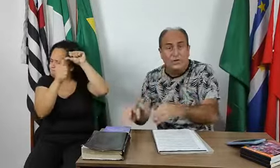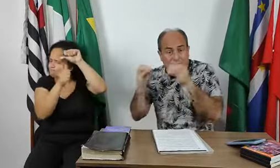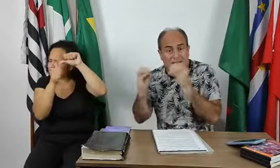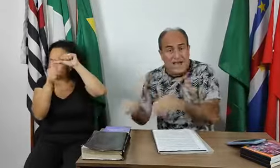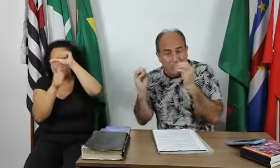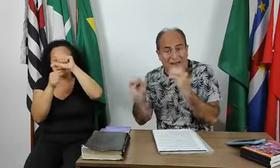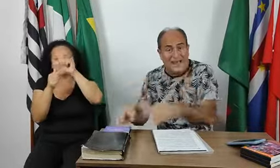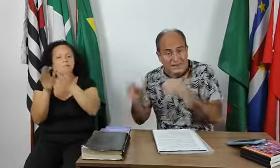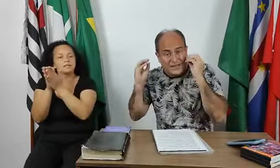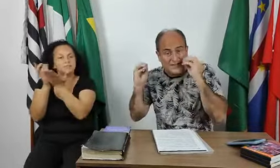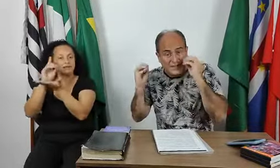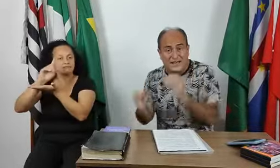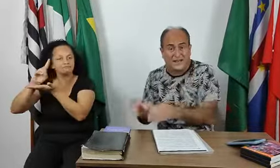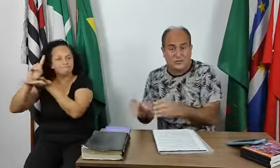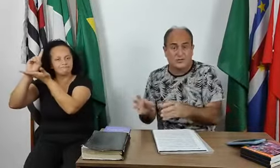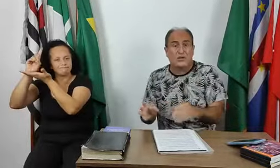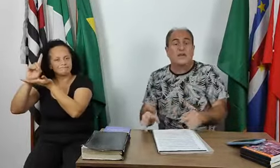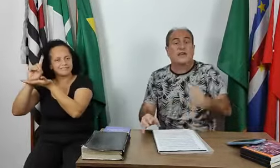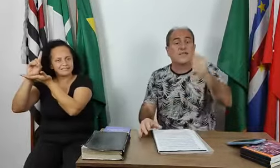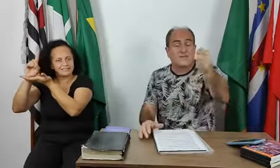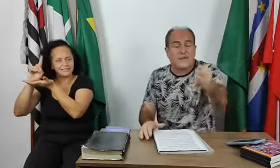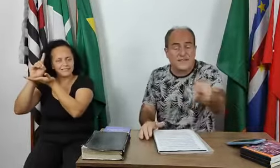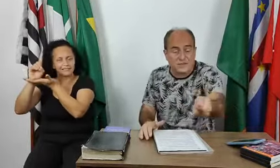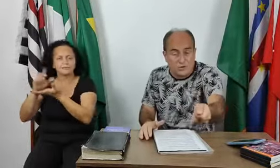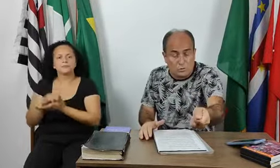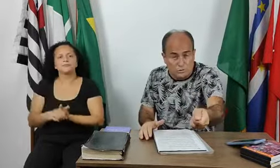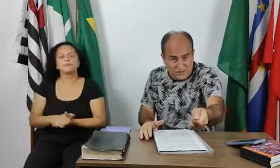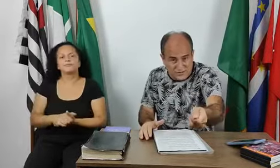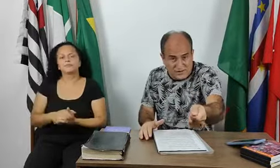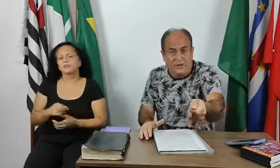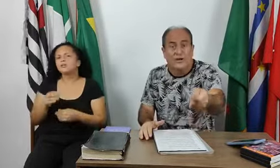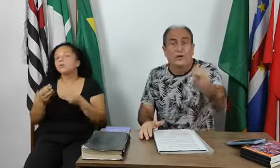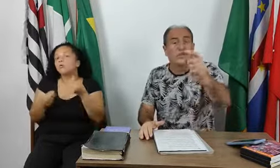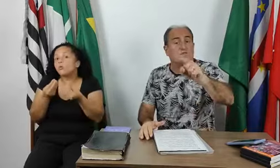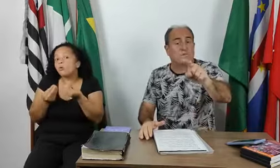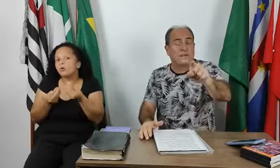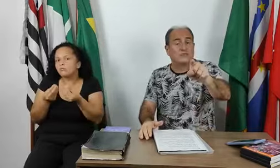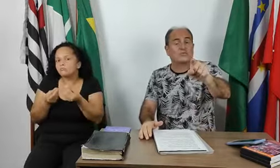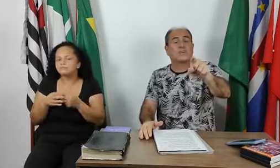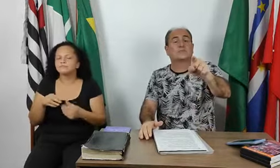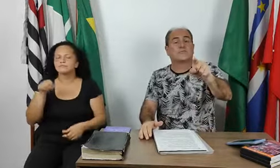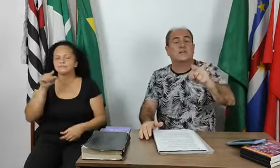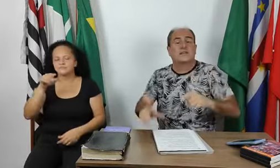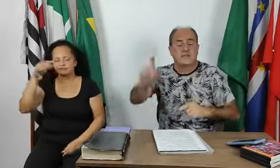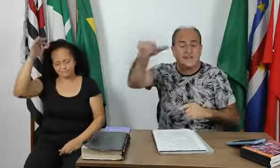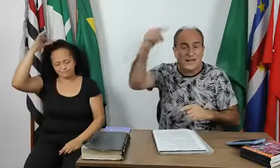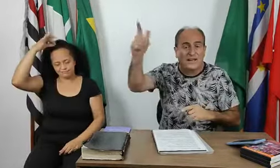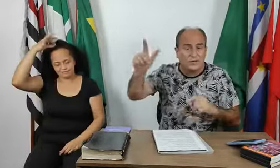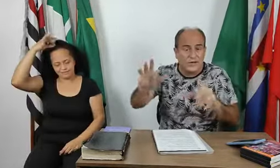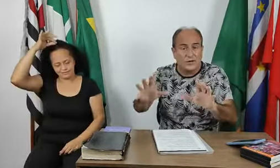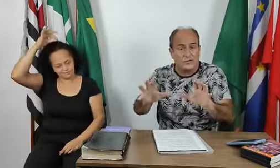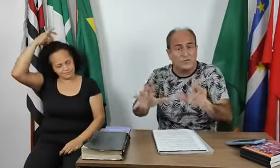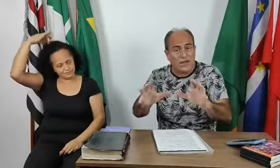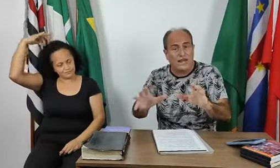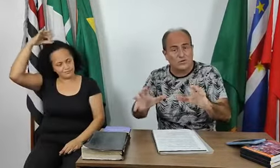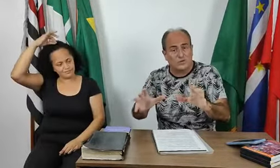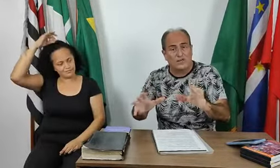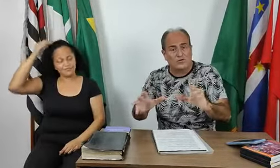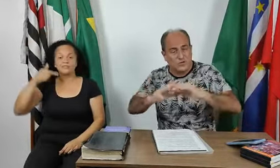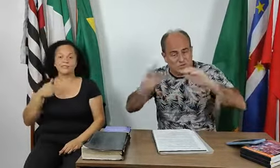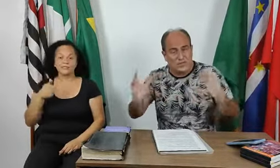Evangelho, da palavra de Deus. Quem vai fazer isso por você? O Espírito Santo. Na semana que vem nós vamos